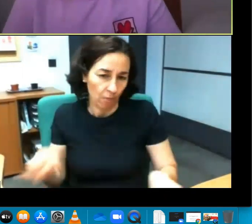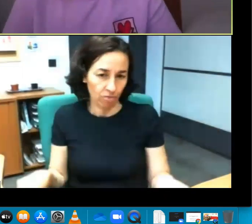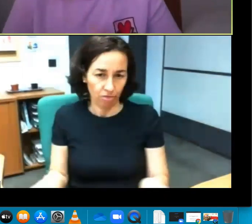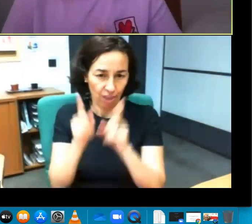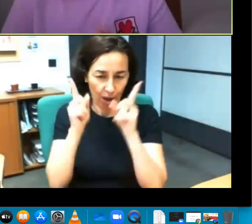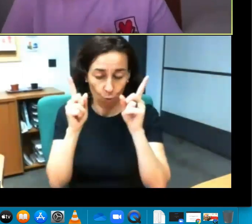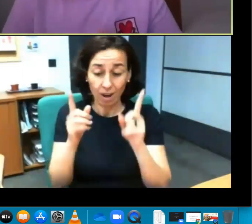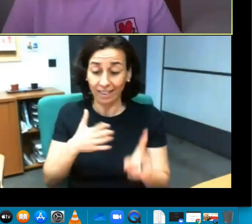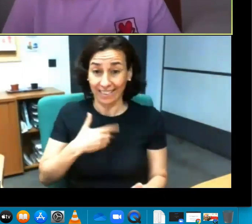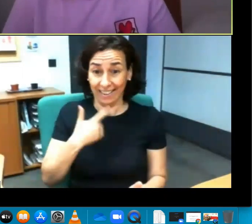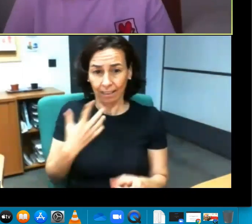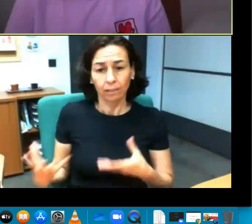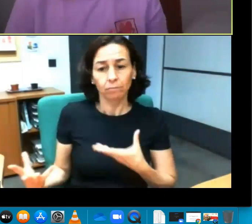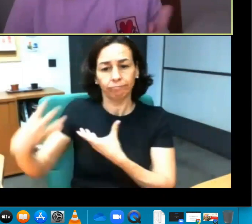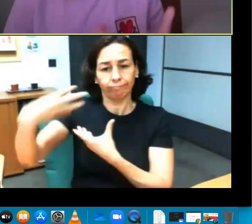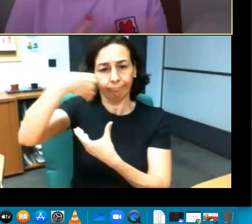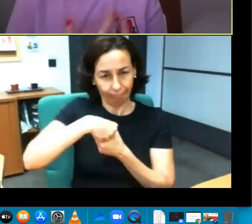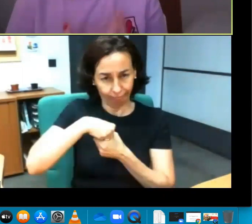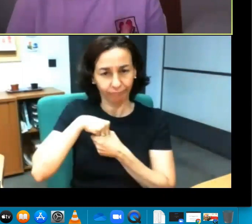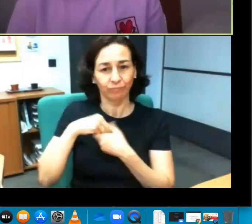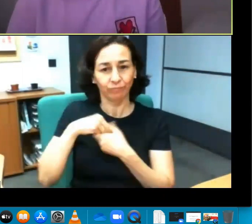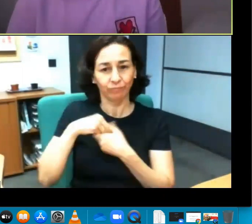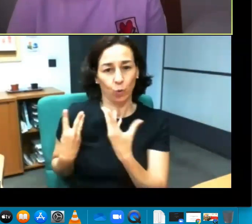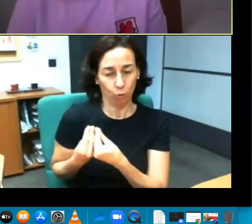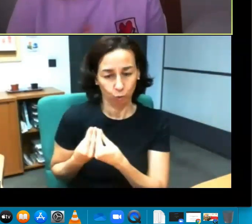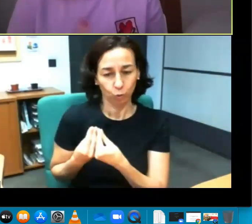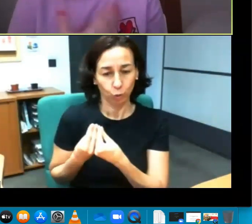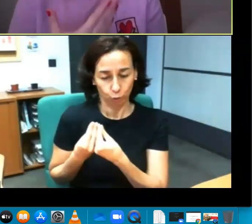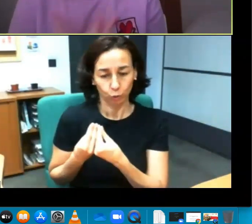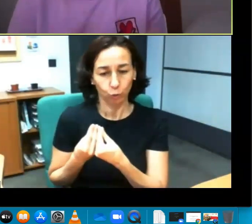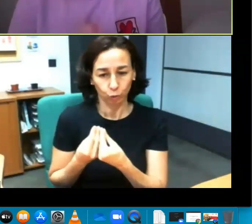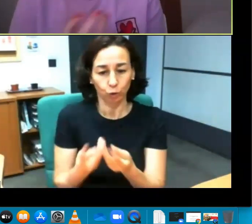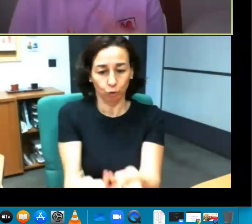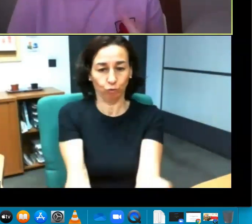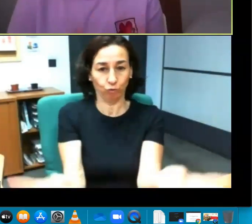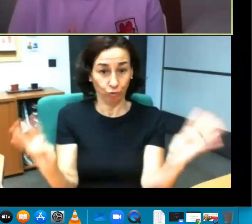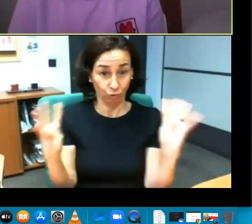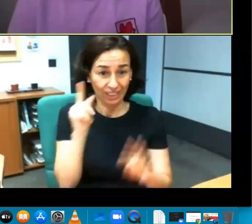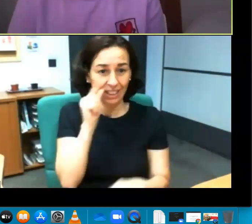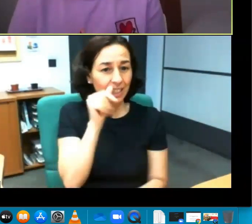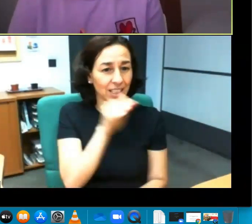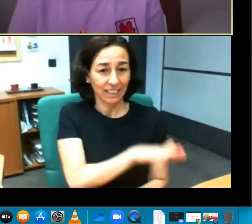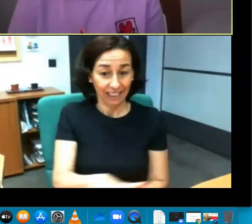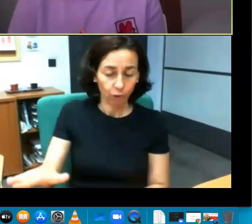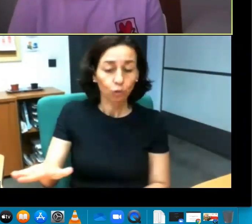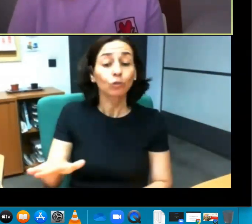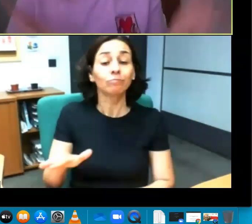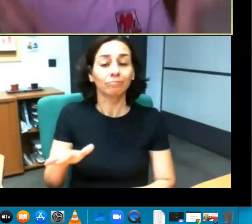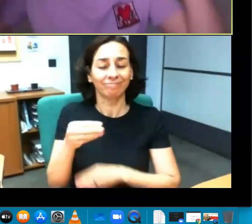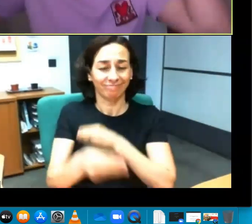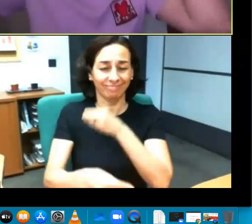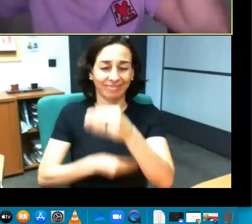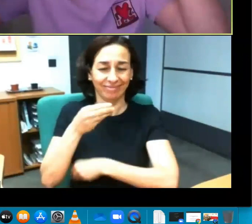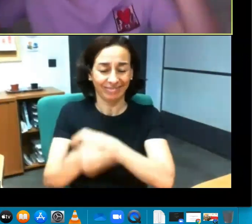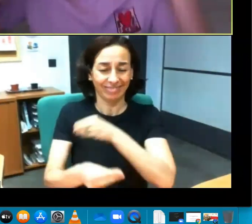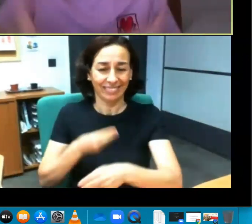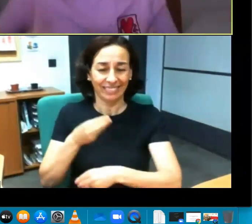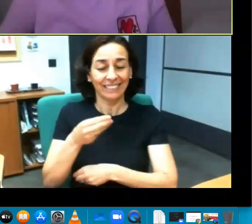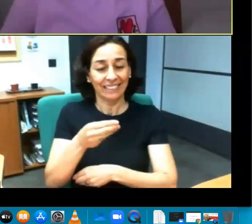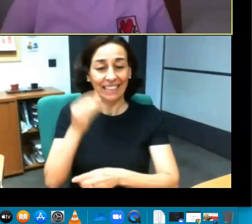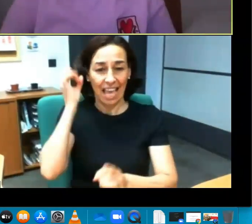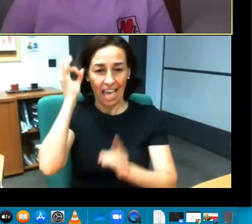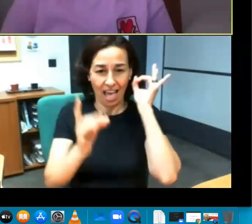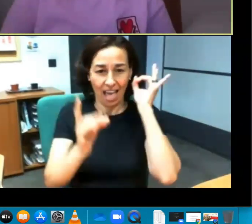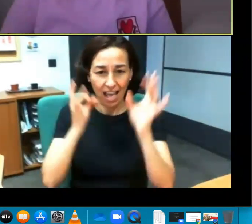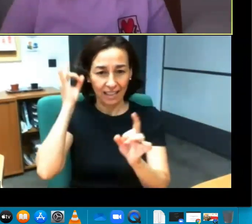estar alguien con vosotros, pues junto con ellos haréis esta pequeña actividad y harán pues una pequeña